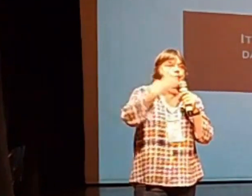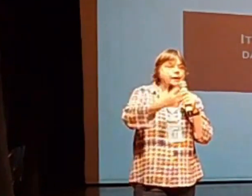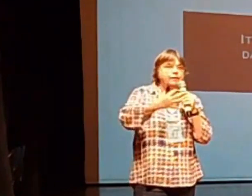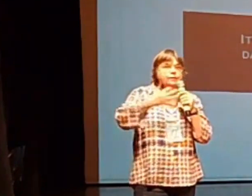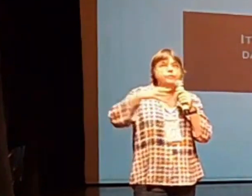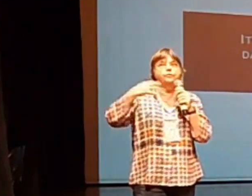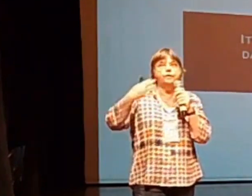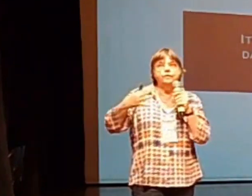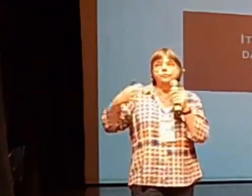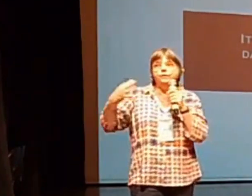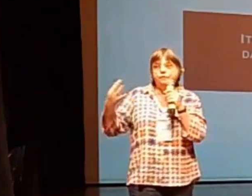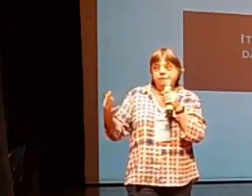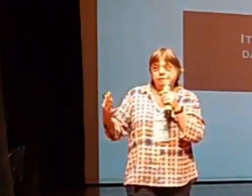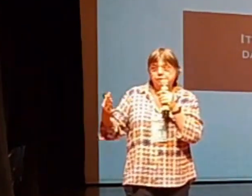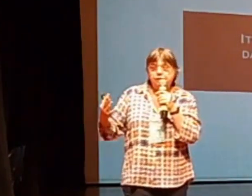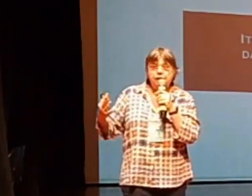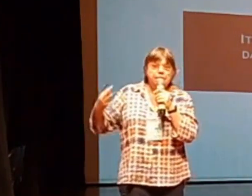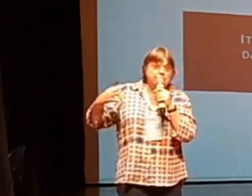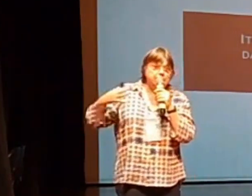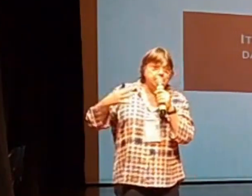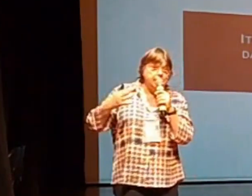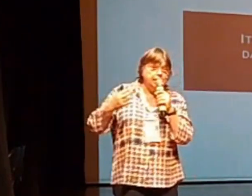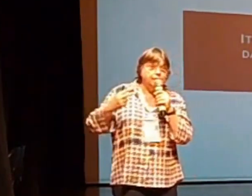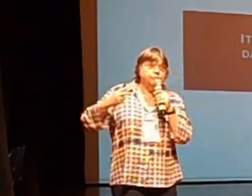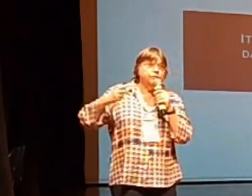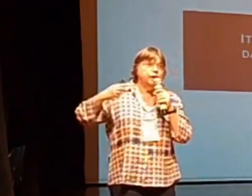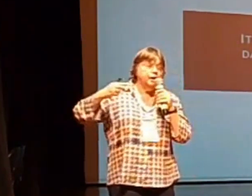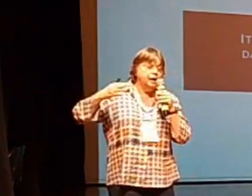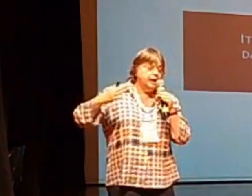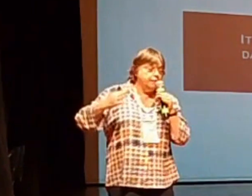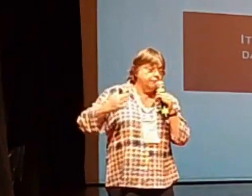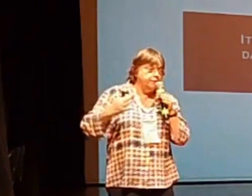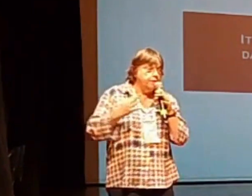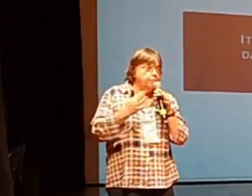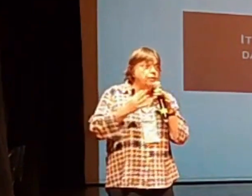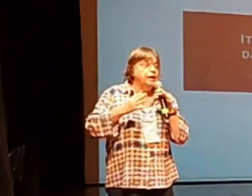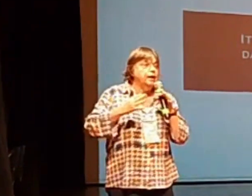algumas tendências que já são visíveis e que elas